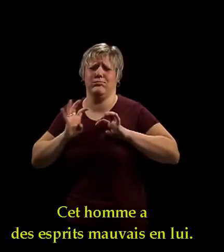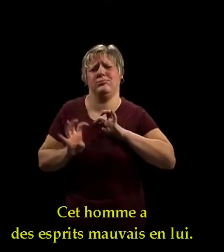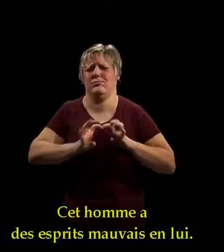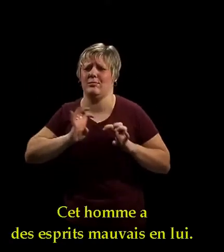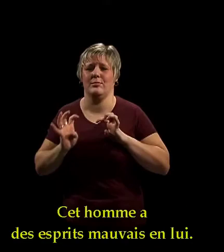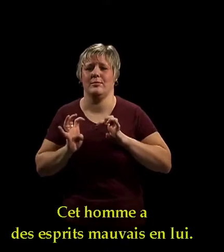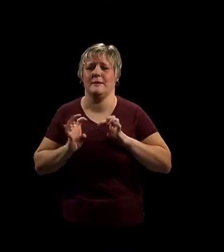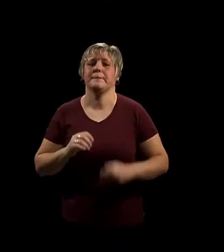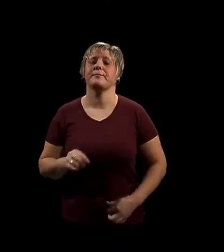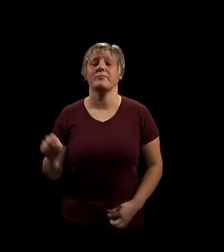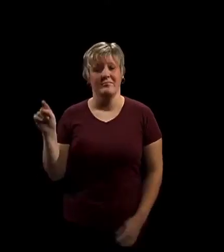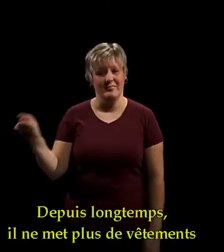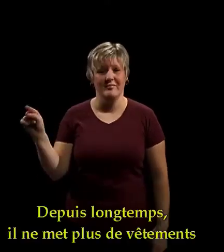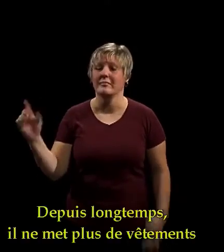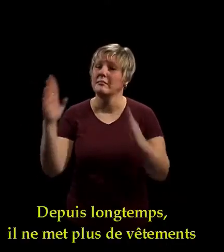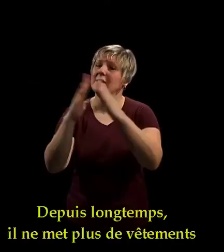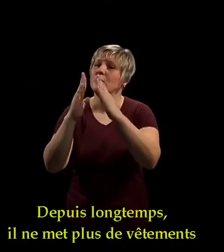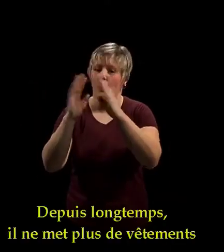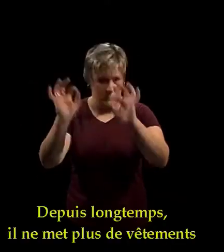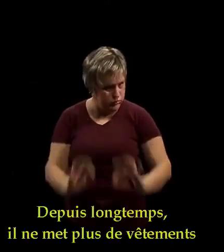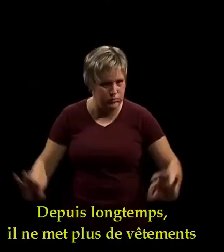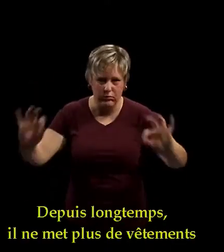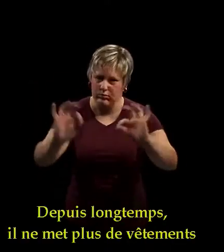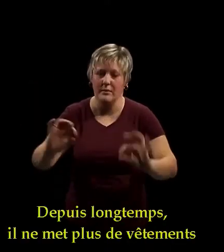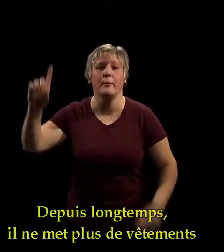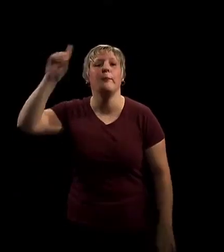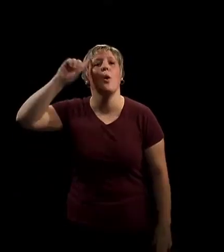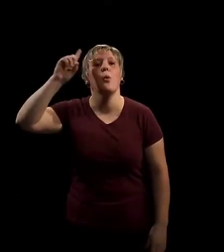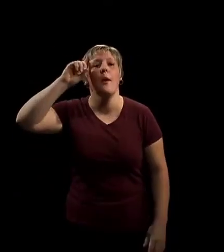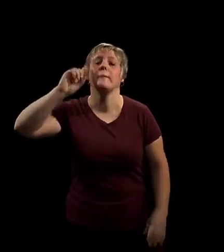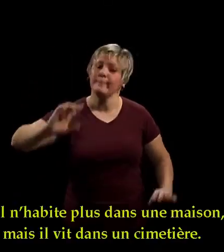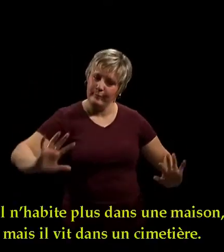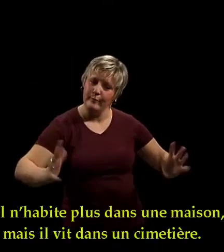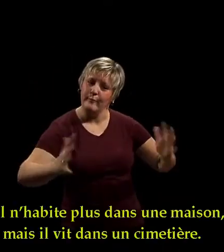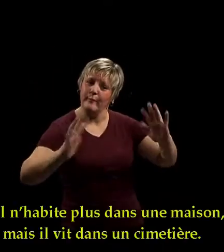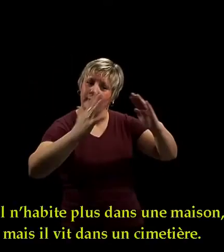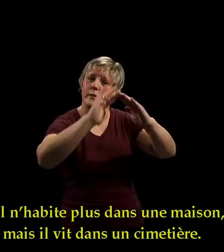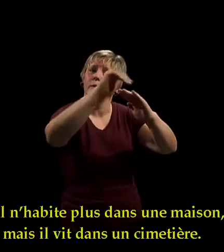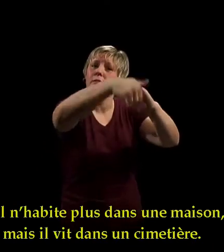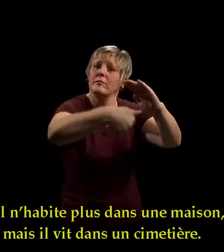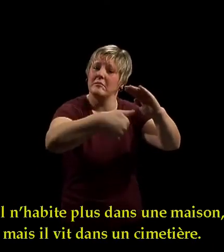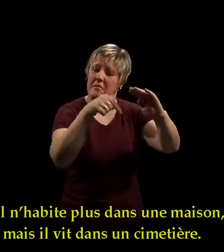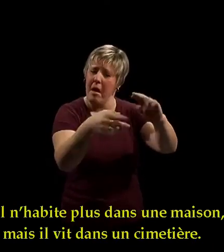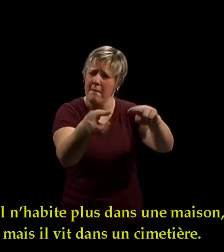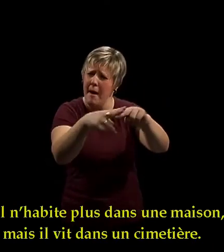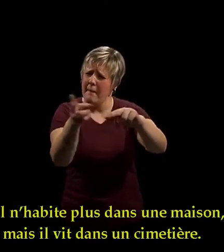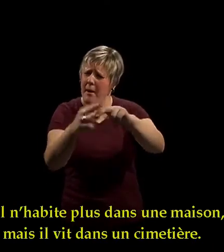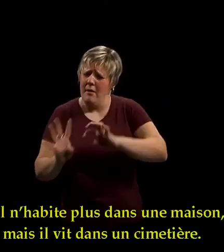lui. Depuis longtemps, il ne met plus de vêtements, et il n'habite plus dans une maison, mais il vit dans